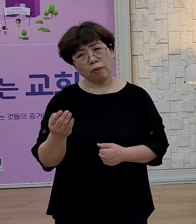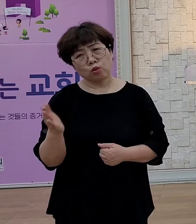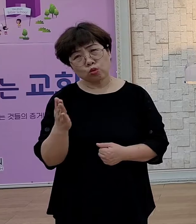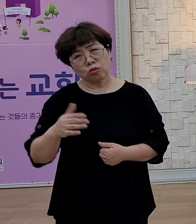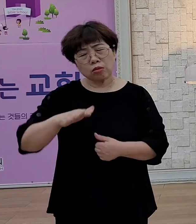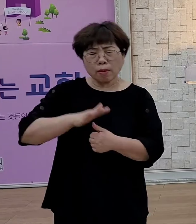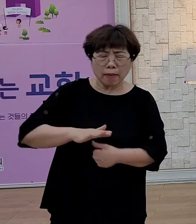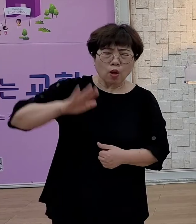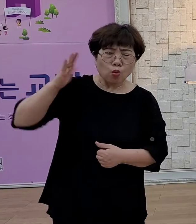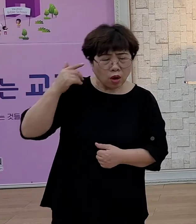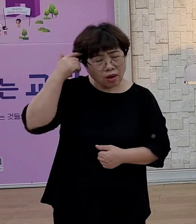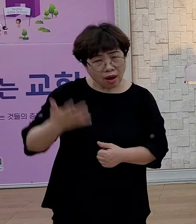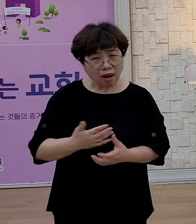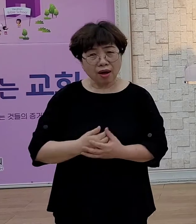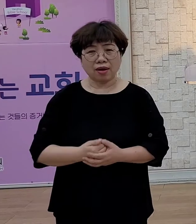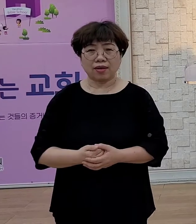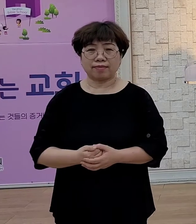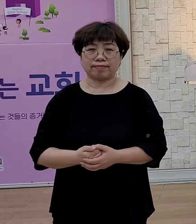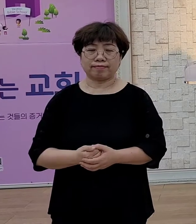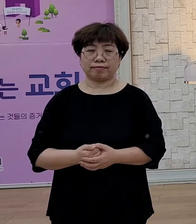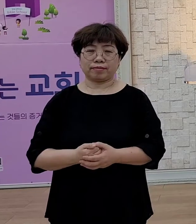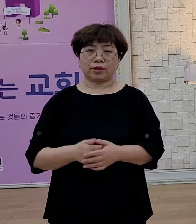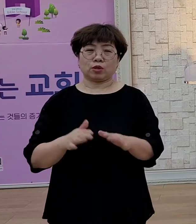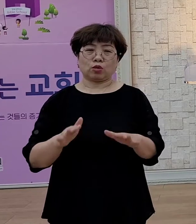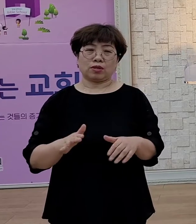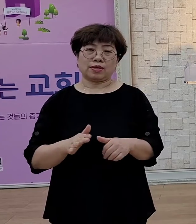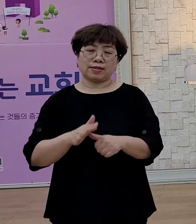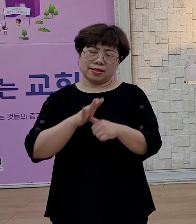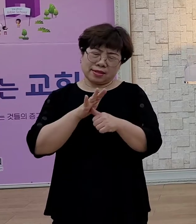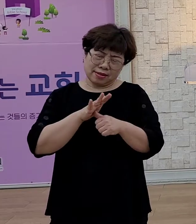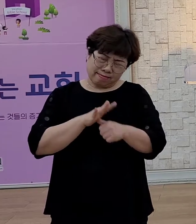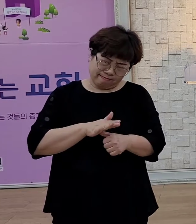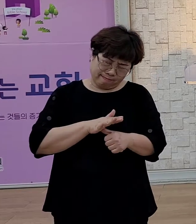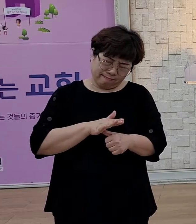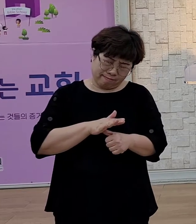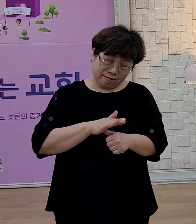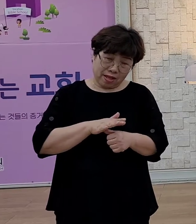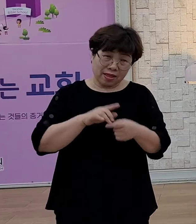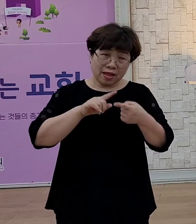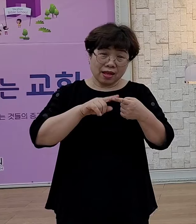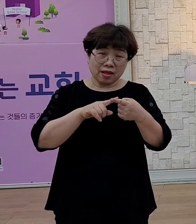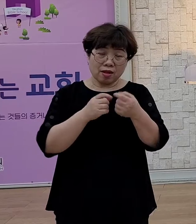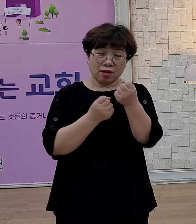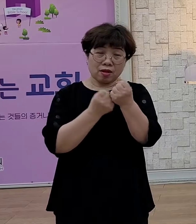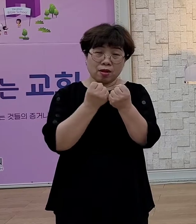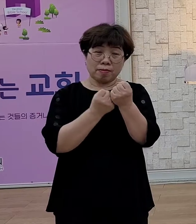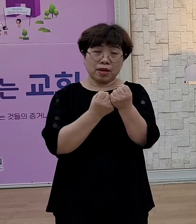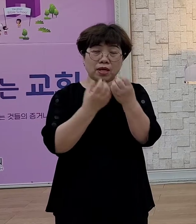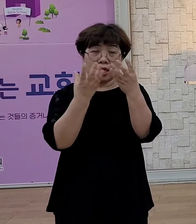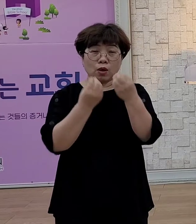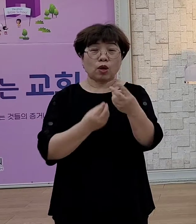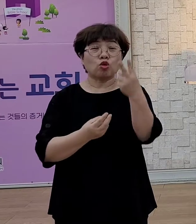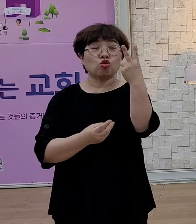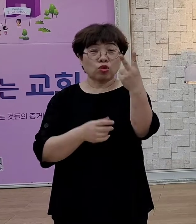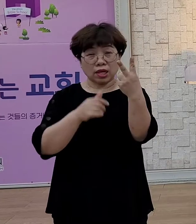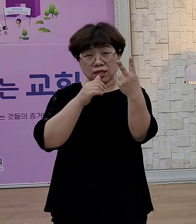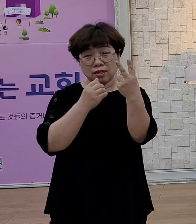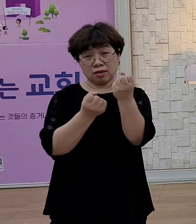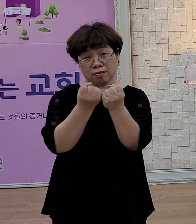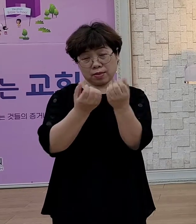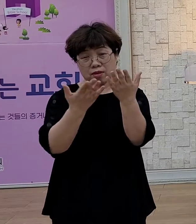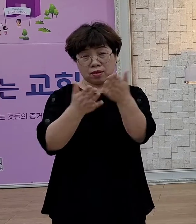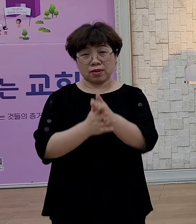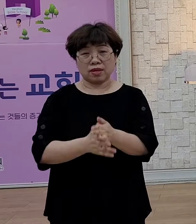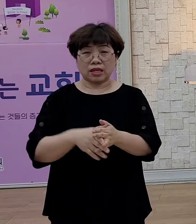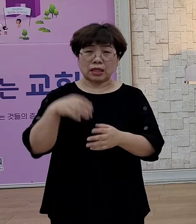오늘 이 참음에 대해서 설명하기 위해서 두 가지 예를 들고 있습니다. 오늘 본문에 잘 보세요. 그냥 참으라가